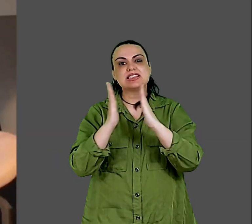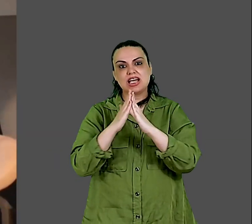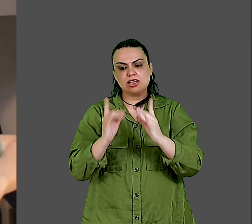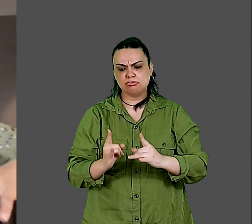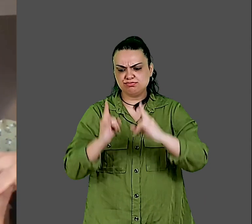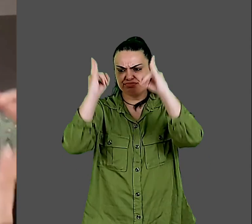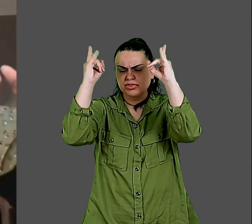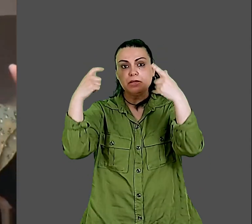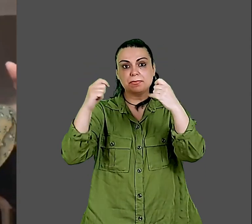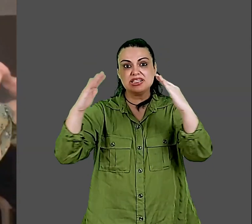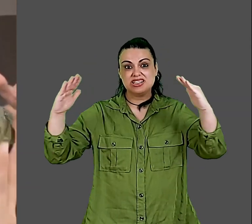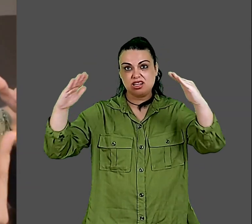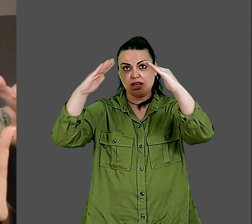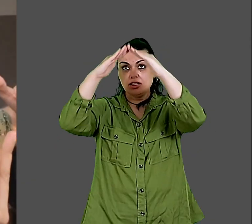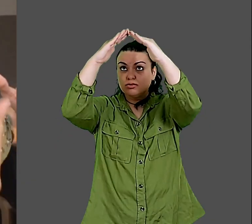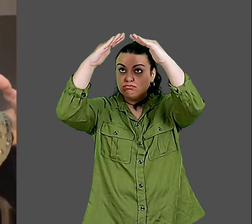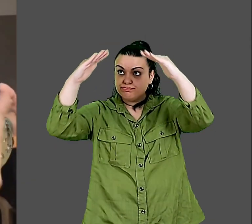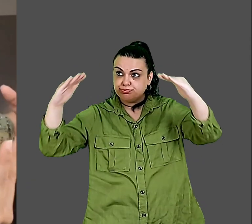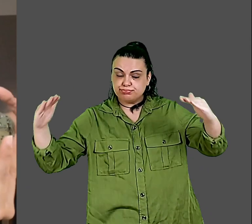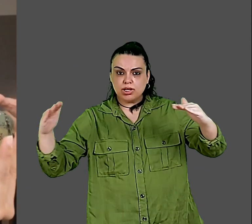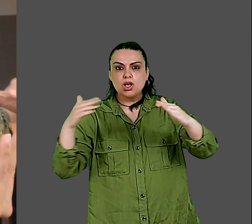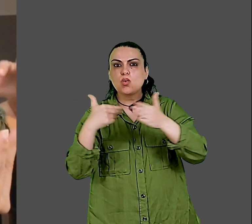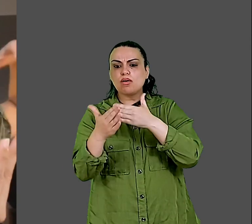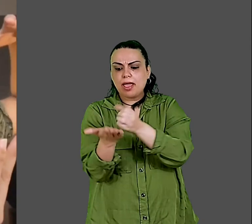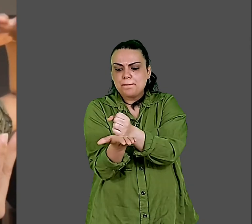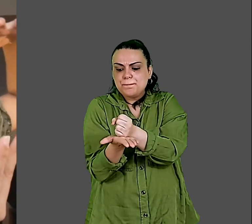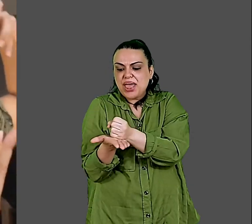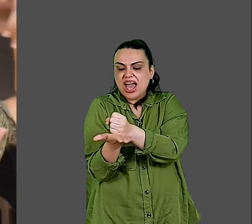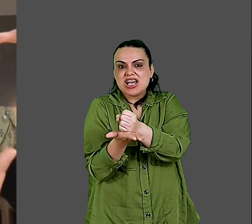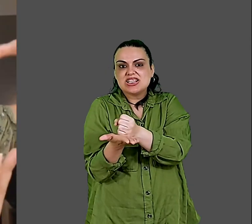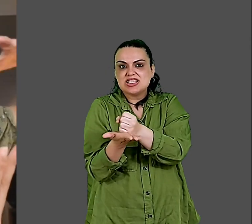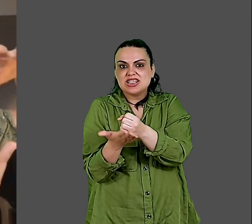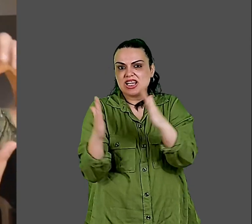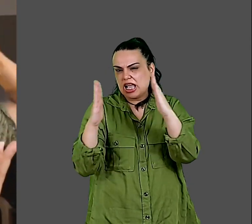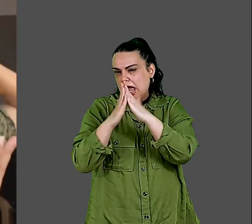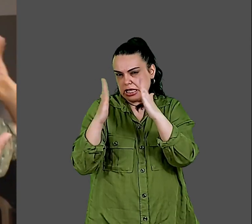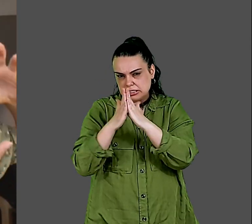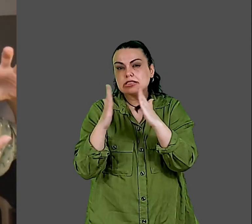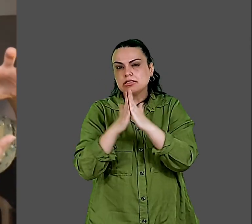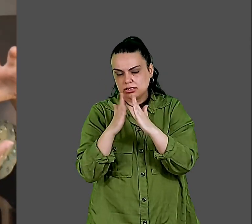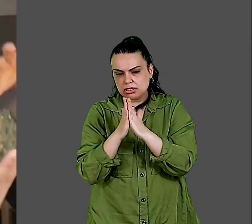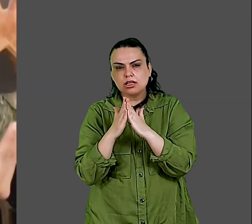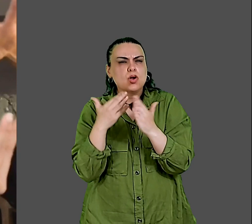é tremendo. Qualquer base, qualquer casa, qualquer